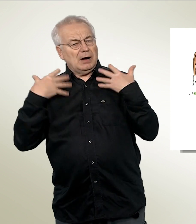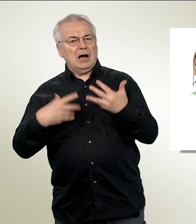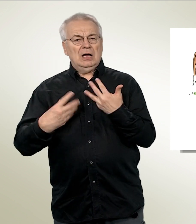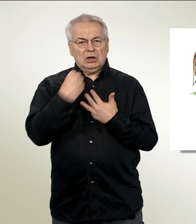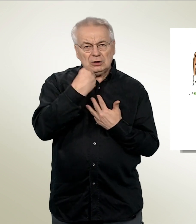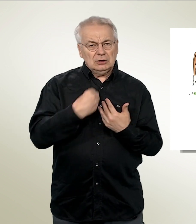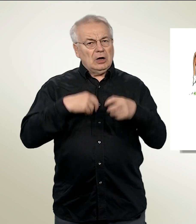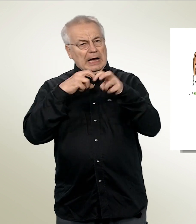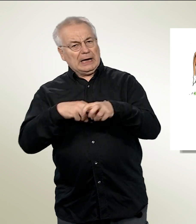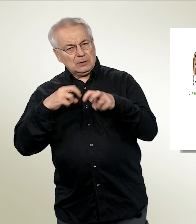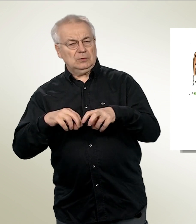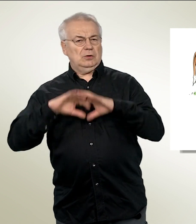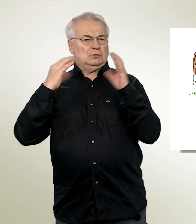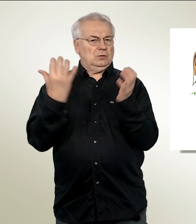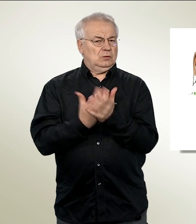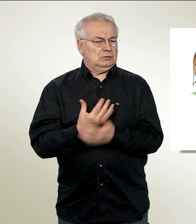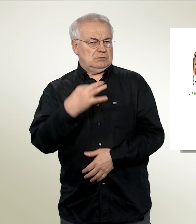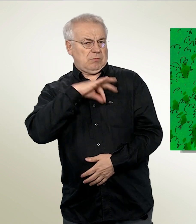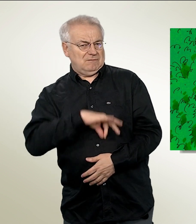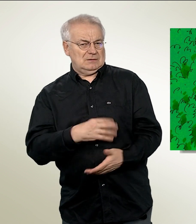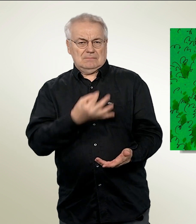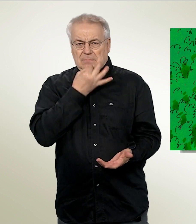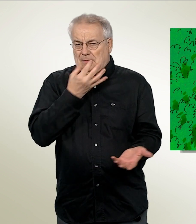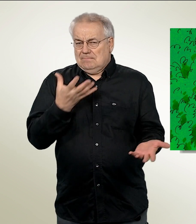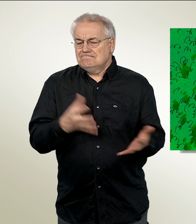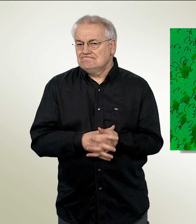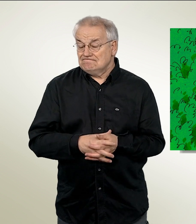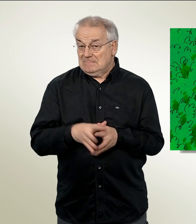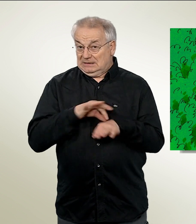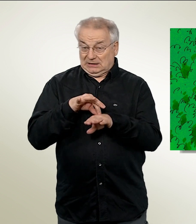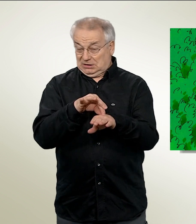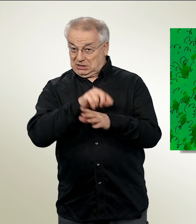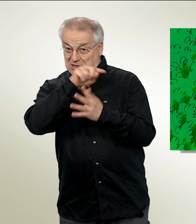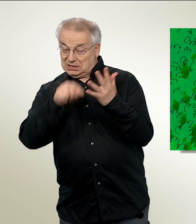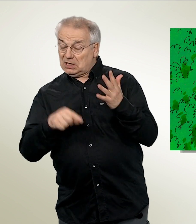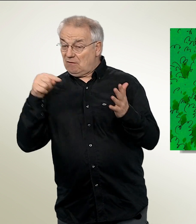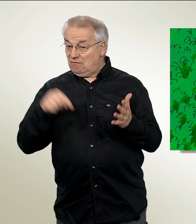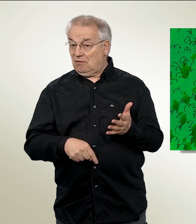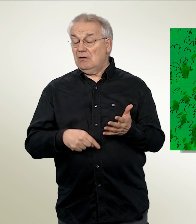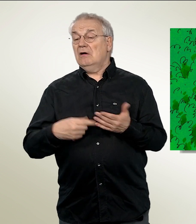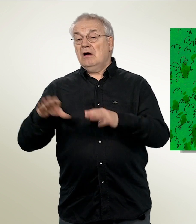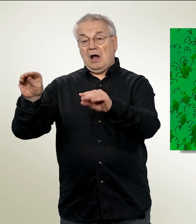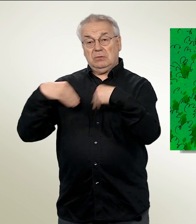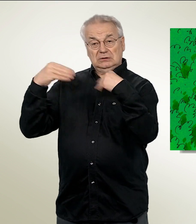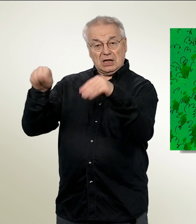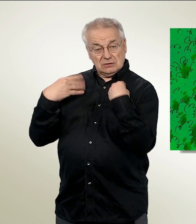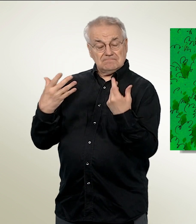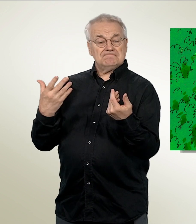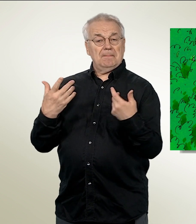et agriculteurs, tous en profitent. Une stratégie de qualité est également nécessaire pour les importations. Le commerce